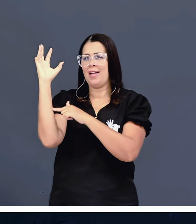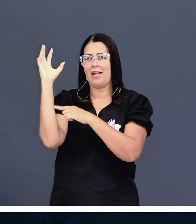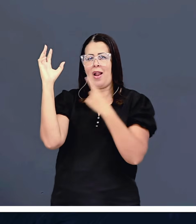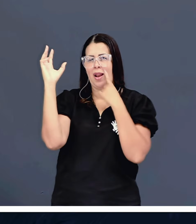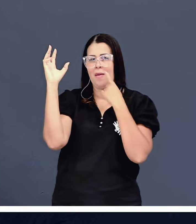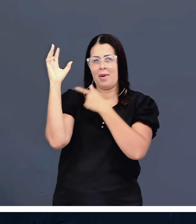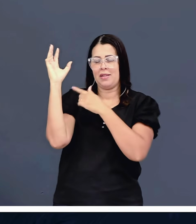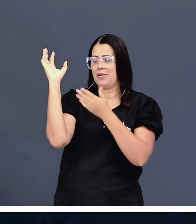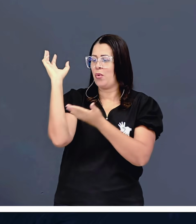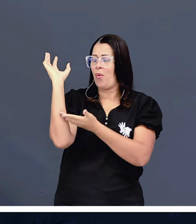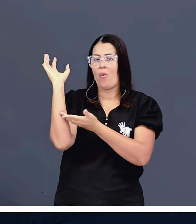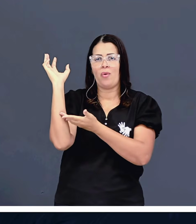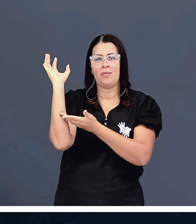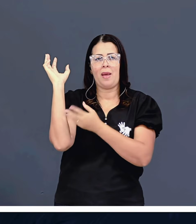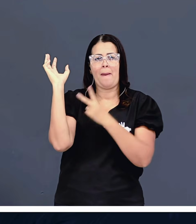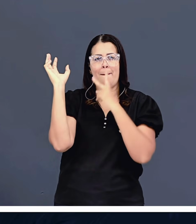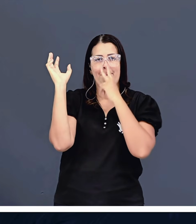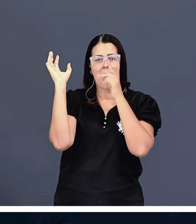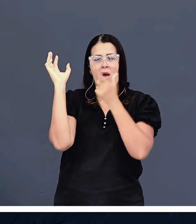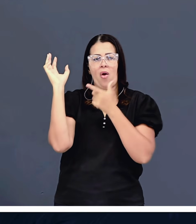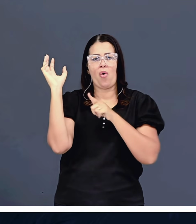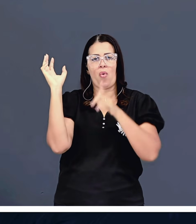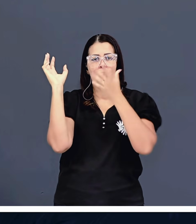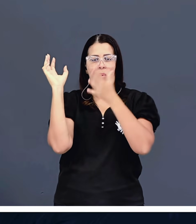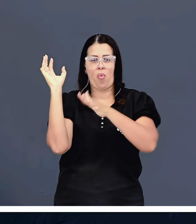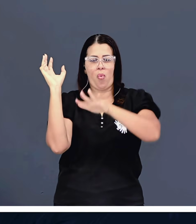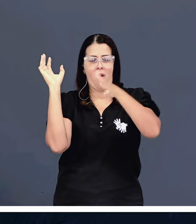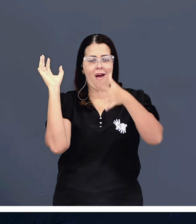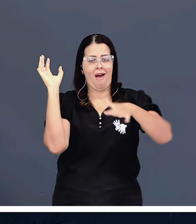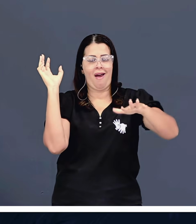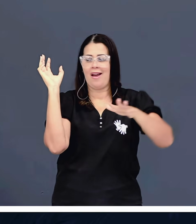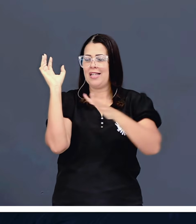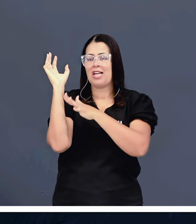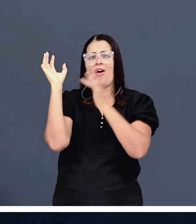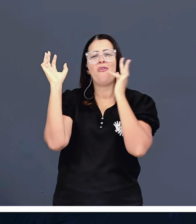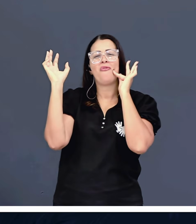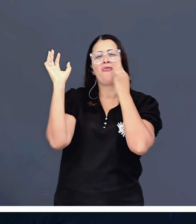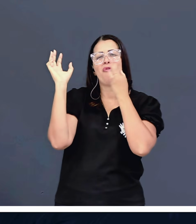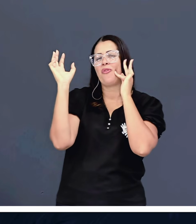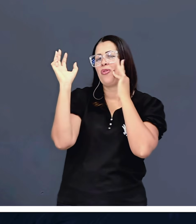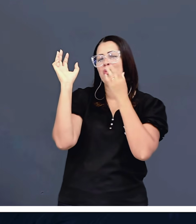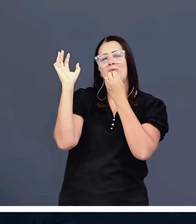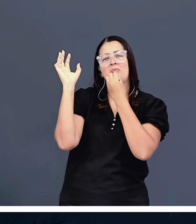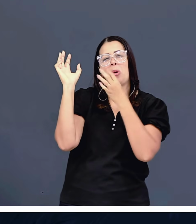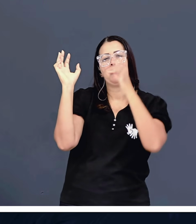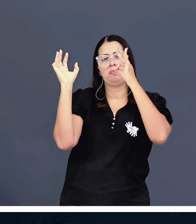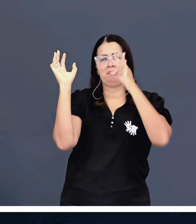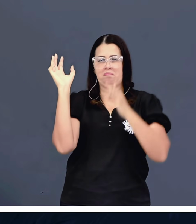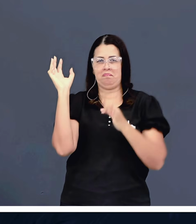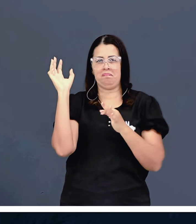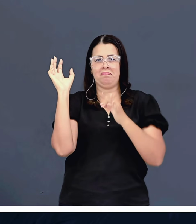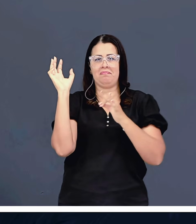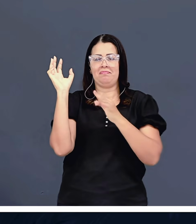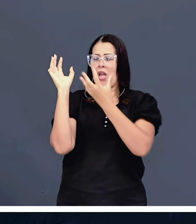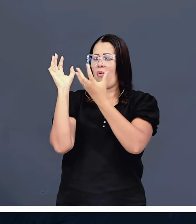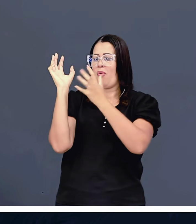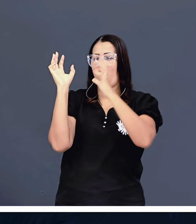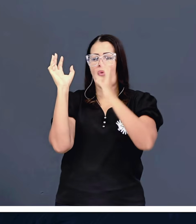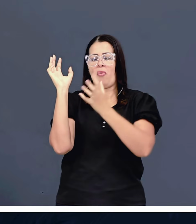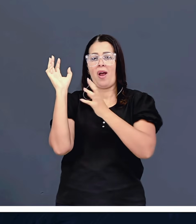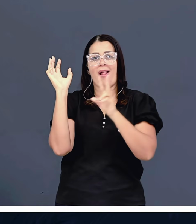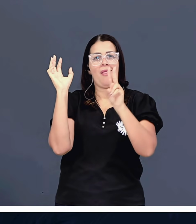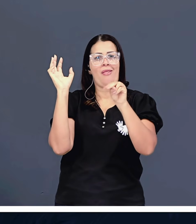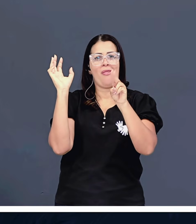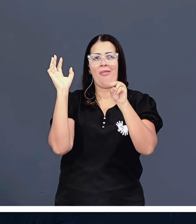aqui, né? Uma árvore plantada à beira de águas correntes, dá fruto no tempo certo, suas folhas não